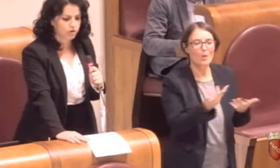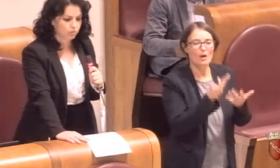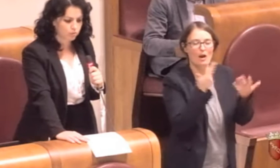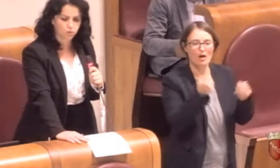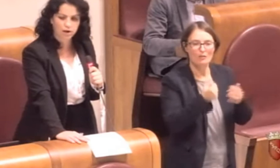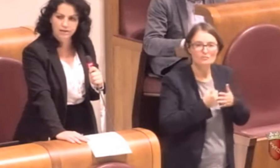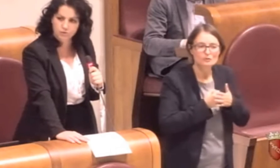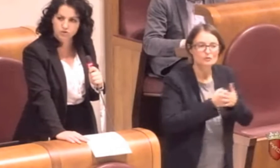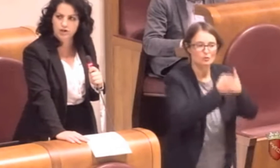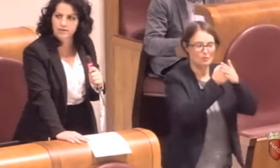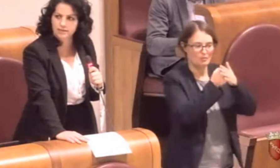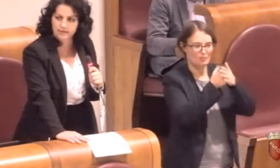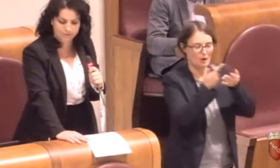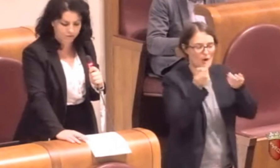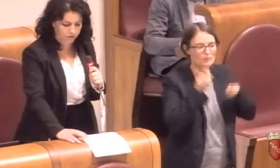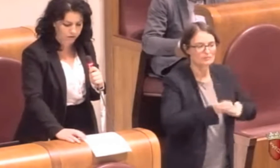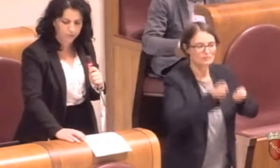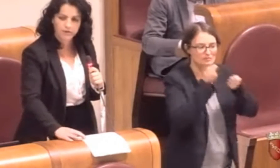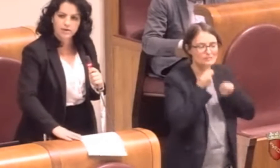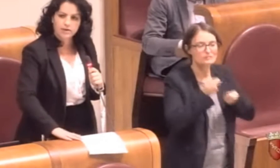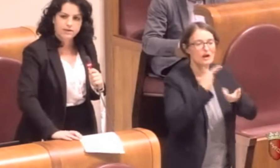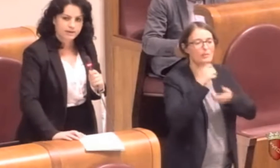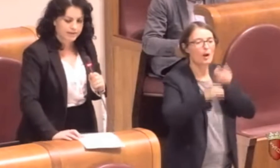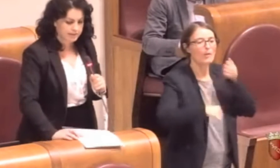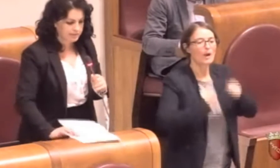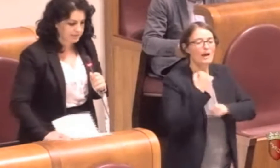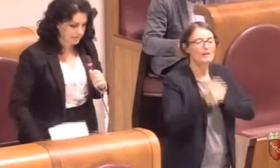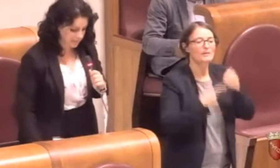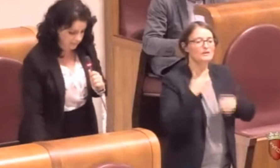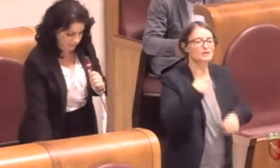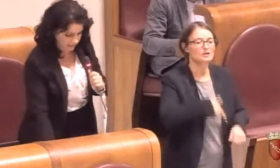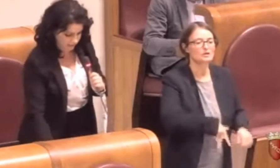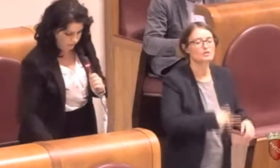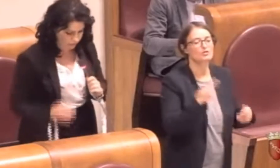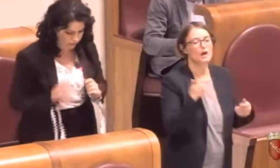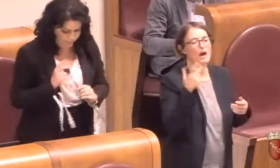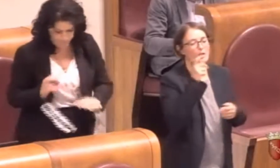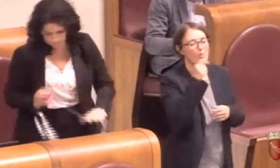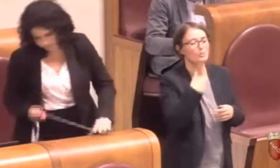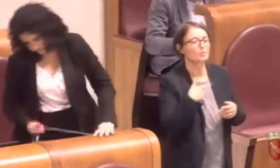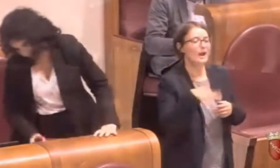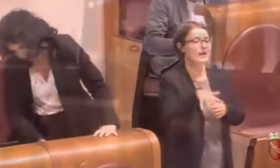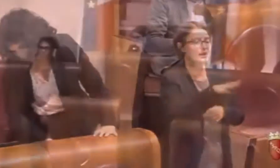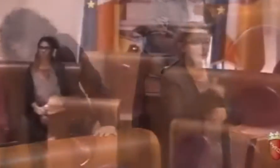l'animazione culturale e sociale del territorio. Grazie Presidente e grazie a tutti.